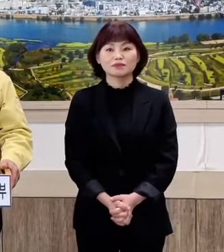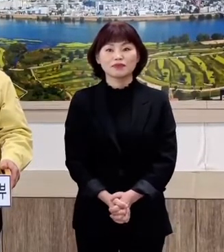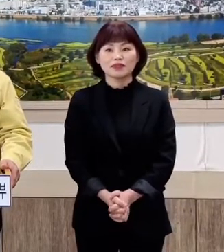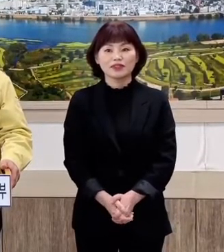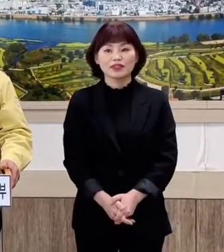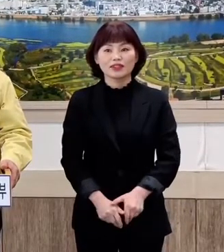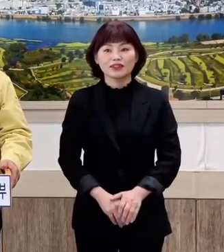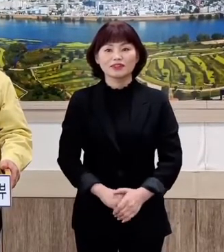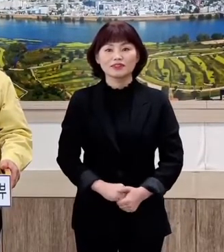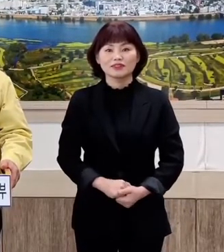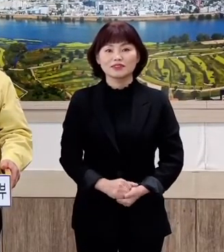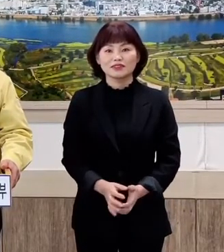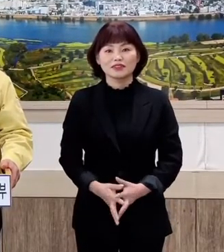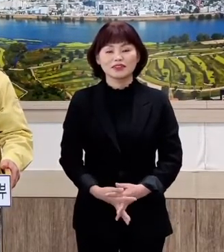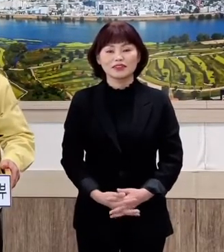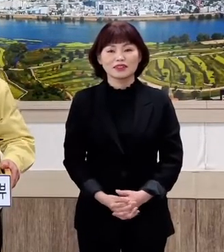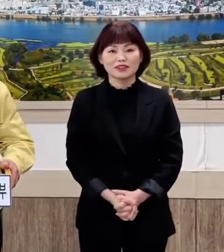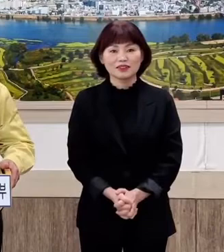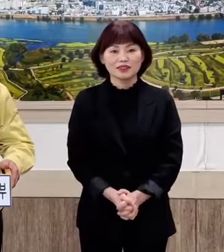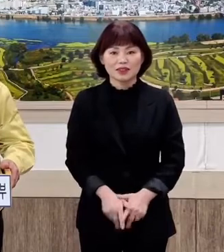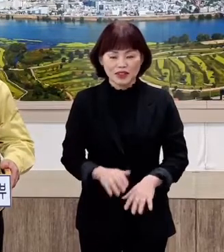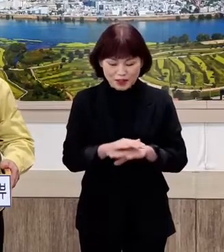시작 언제 네, 하나요? 지금